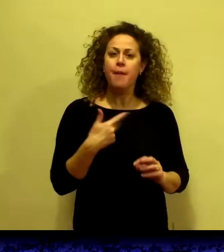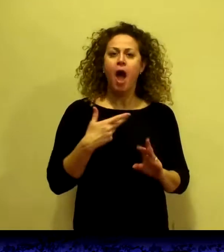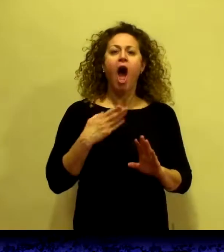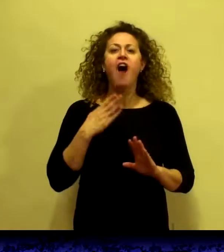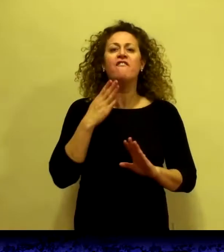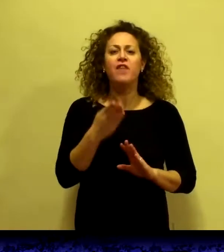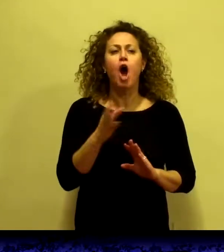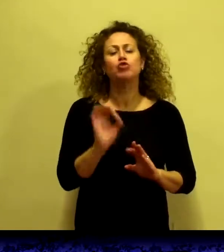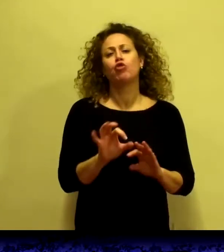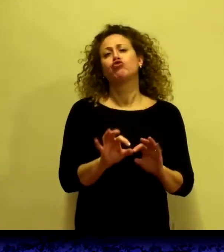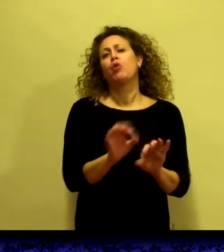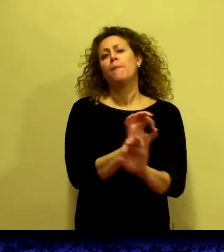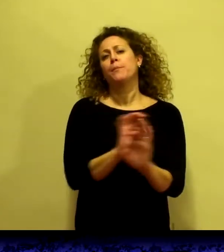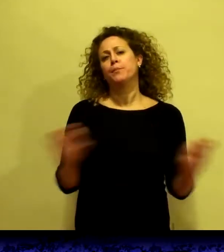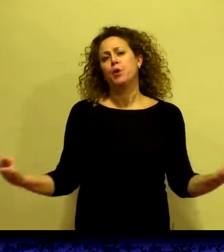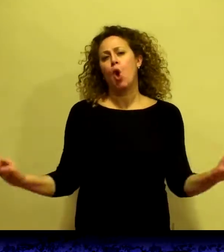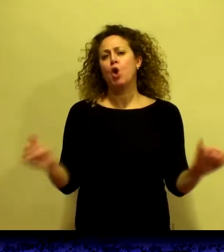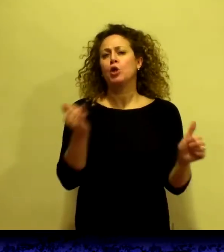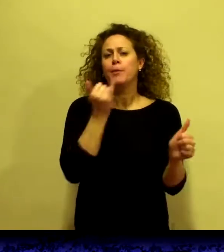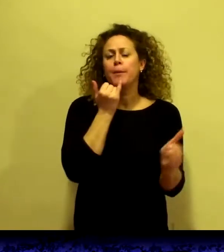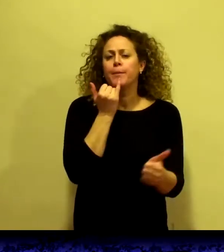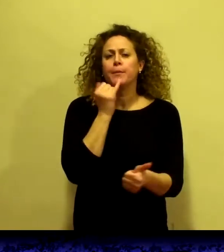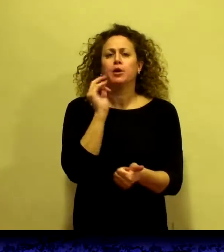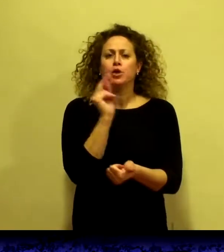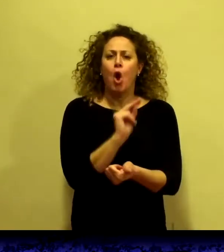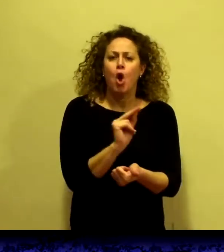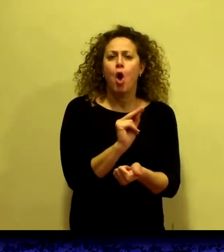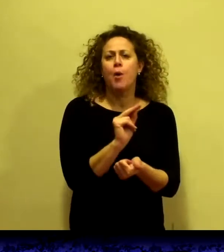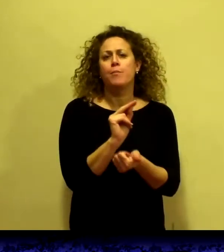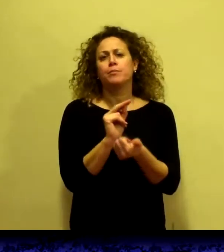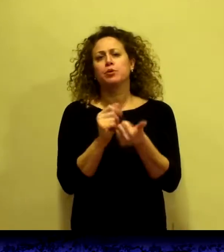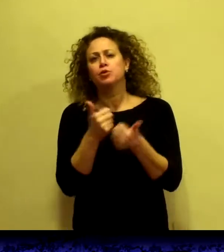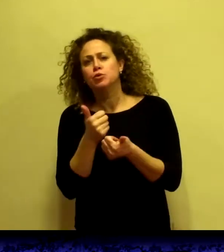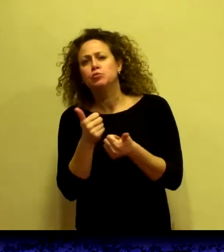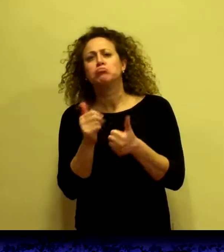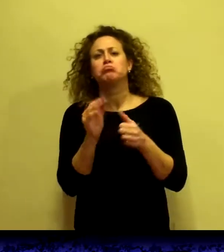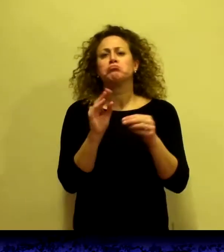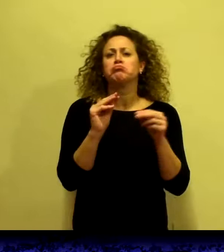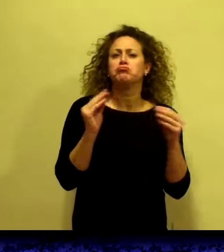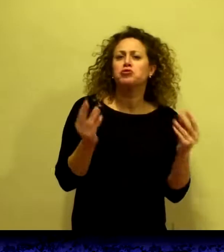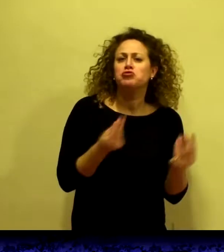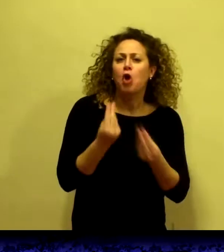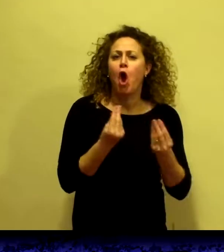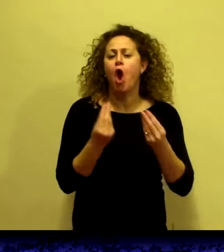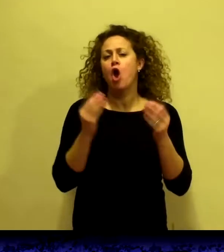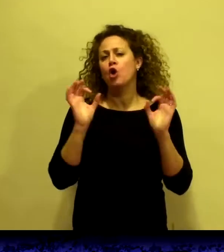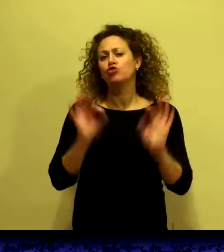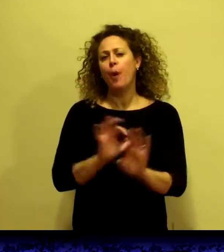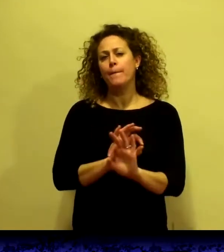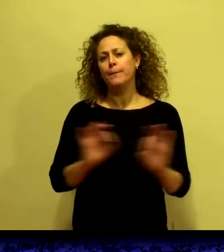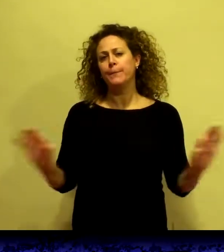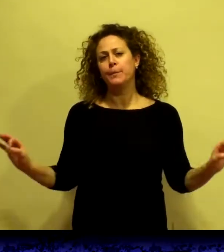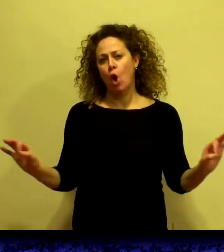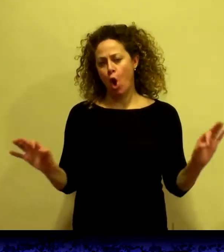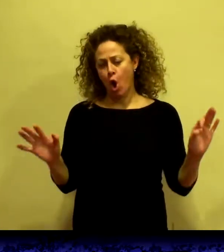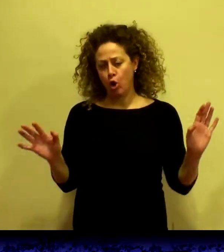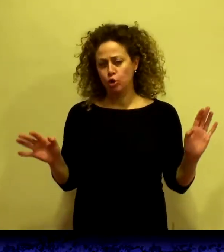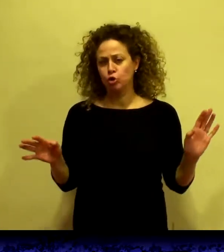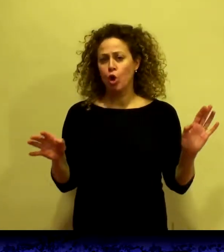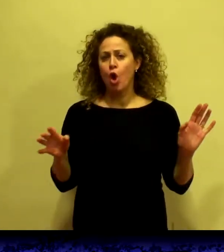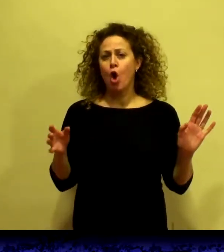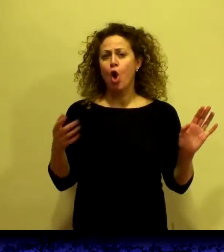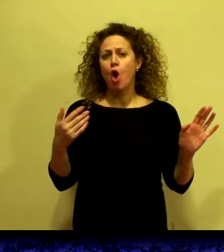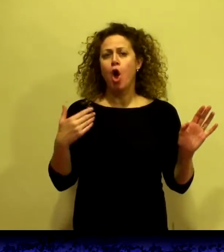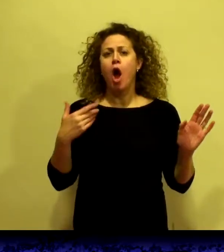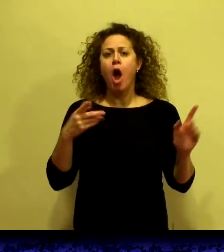tutto. Cioè, certo, i ragazzini così non chiedono, mamma, comprami le carte. C'è il Monopoli? Non ancora,